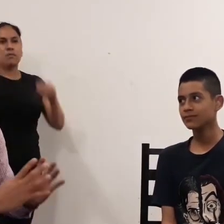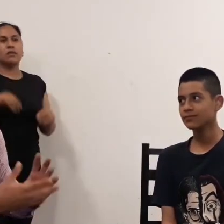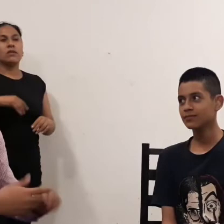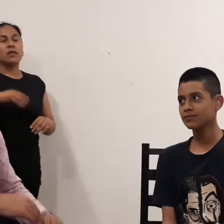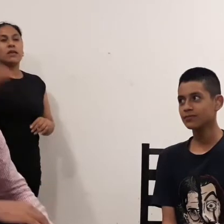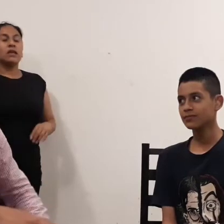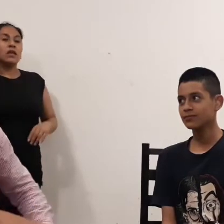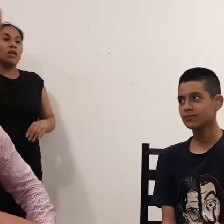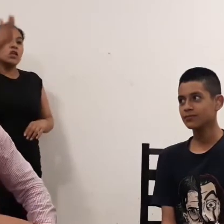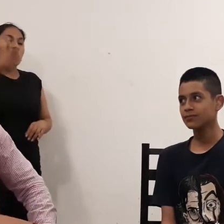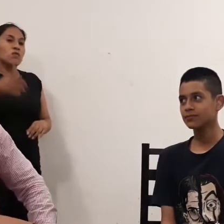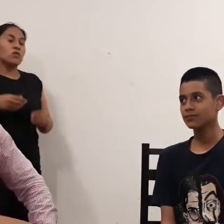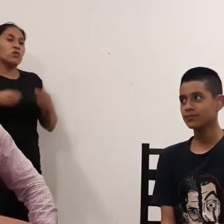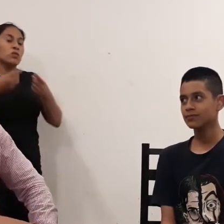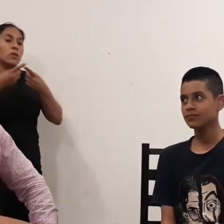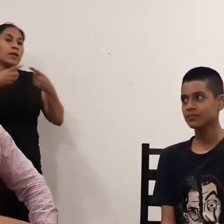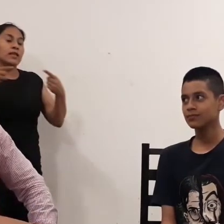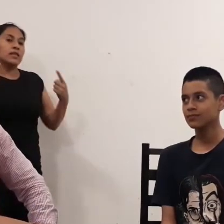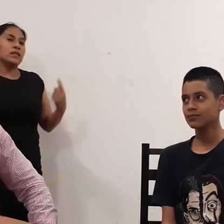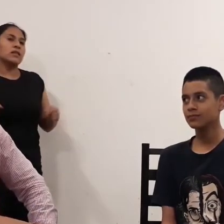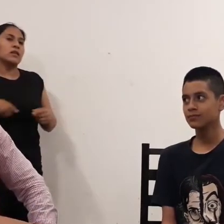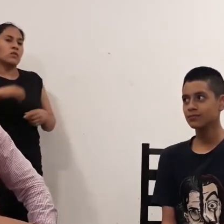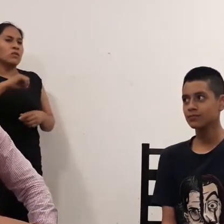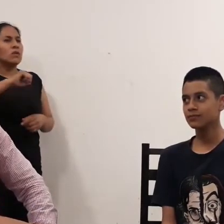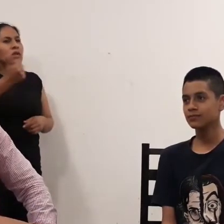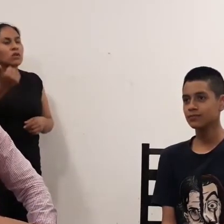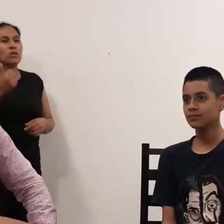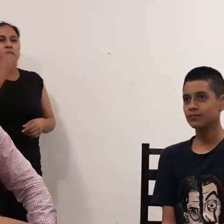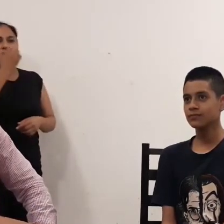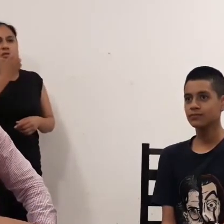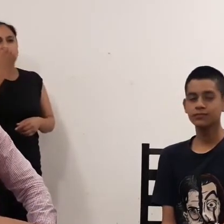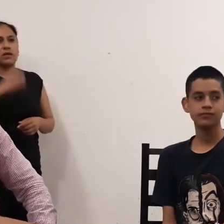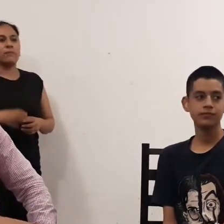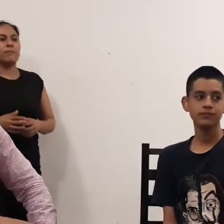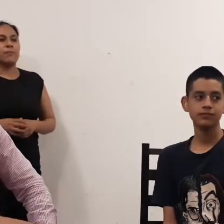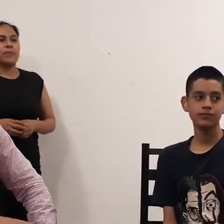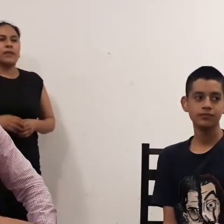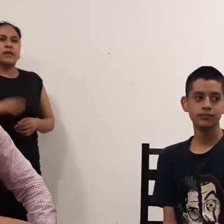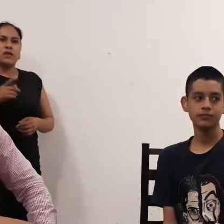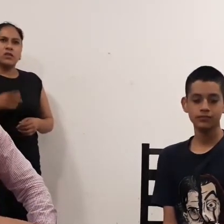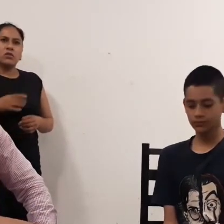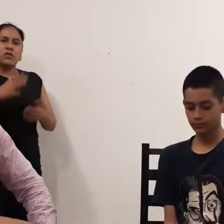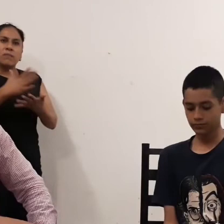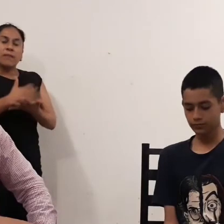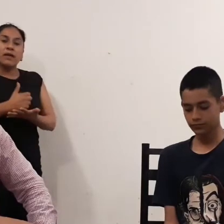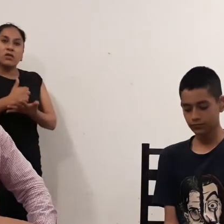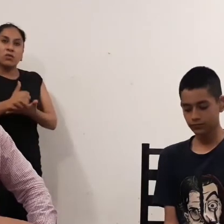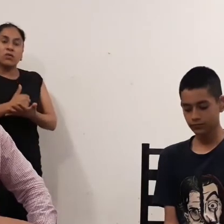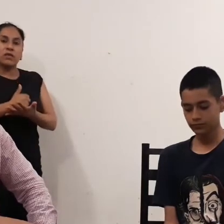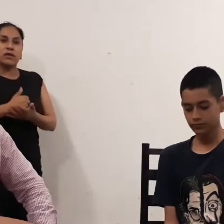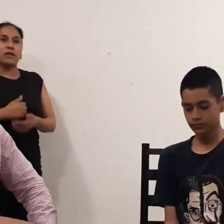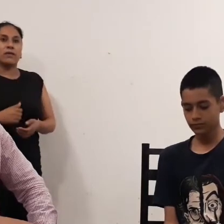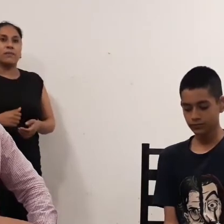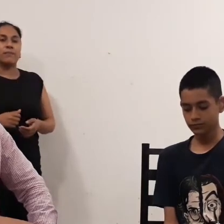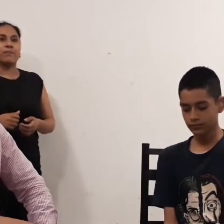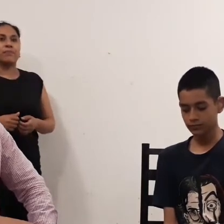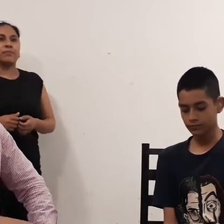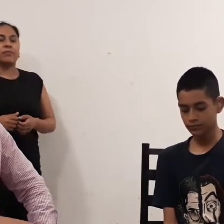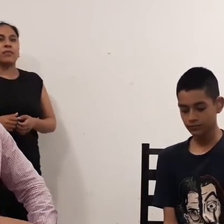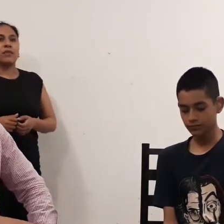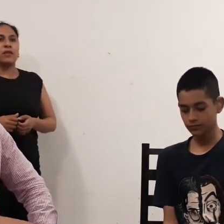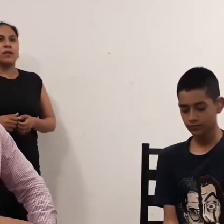futuro desarrollarse en otro ambiente escolar. Si usted me ayuda a traducir, ¿él puede